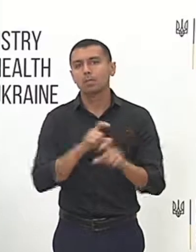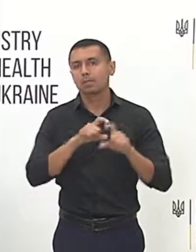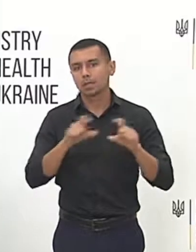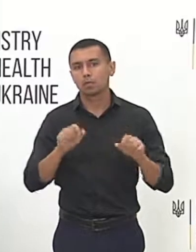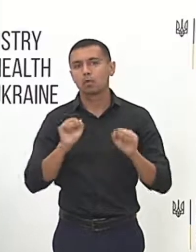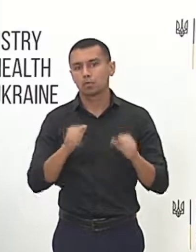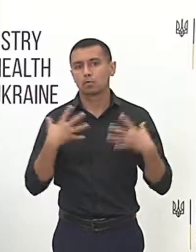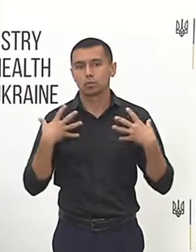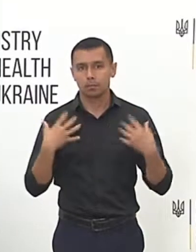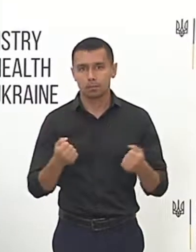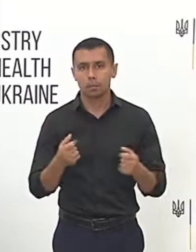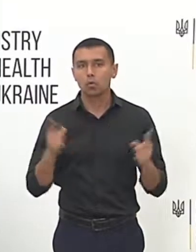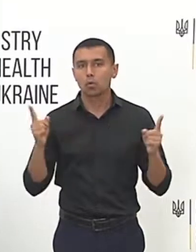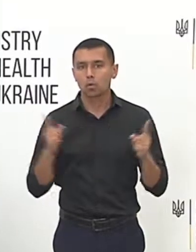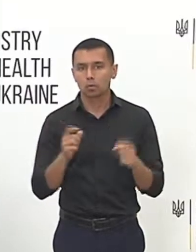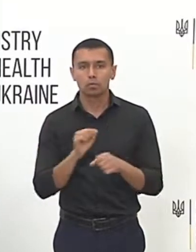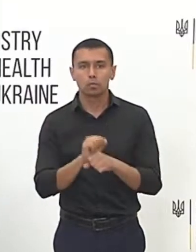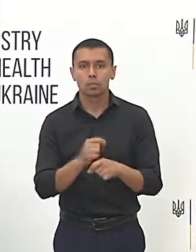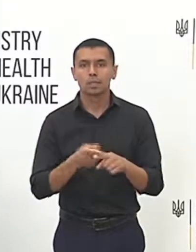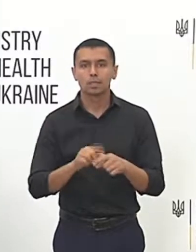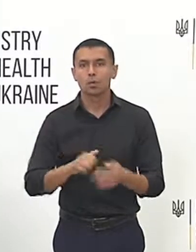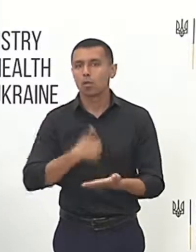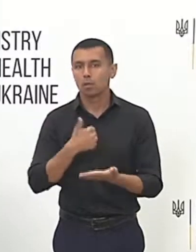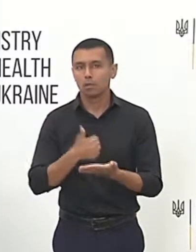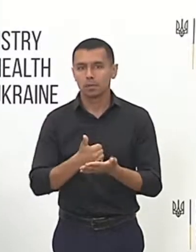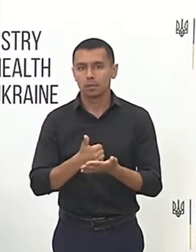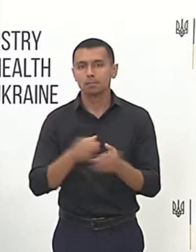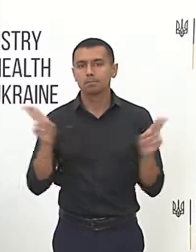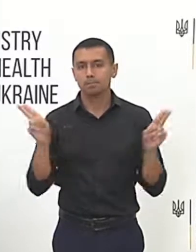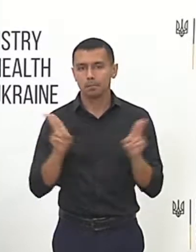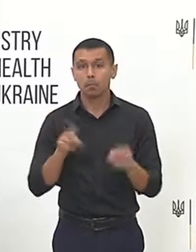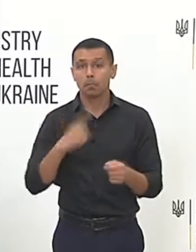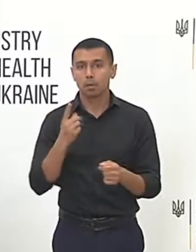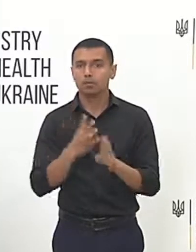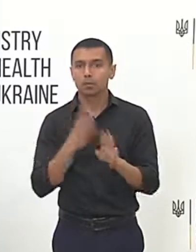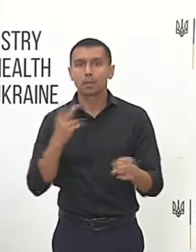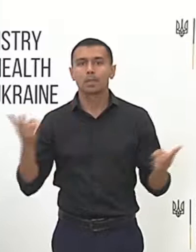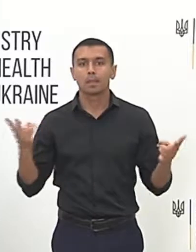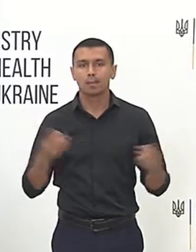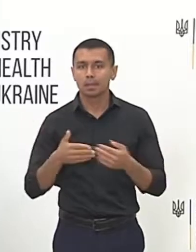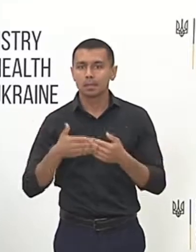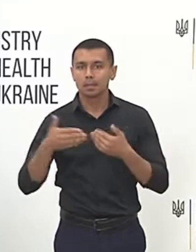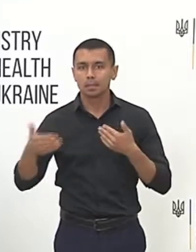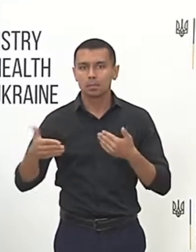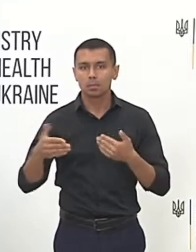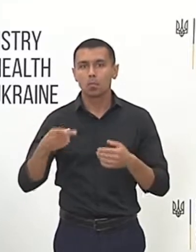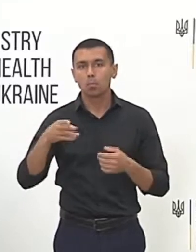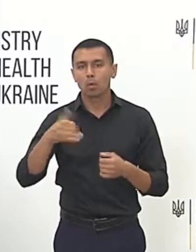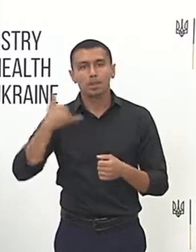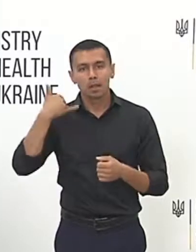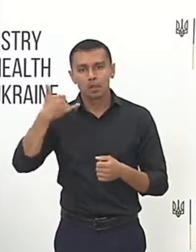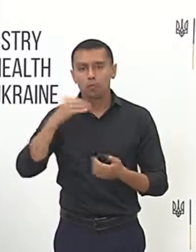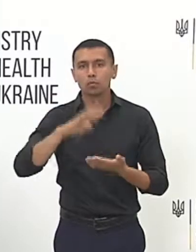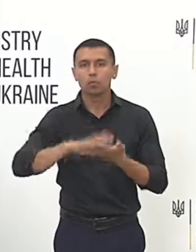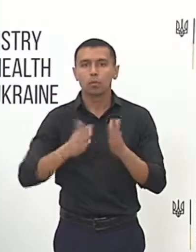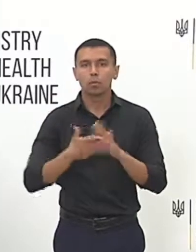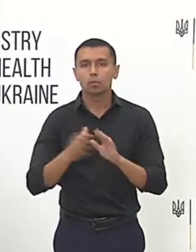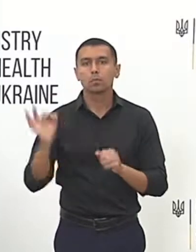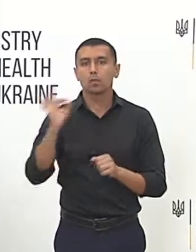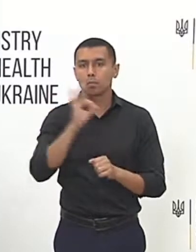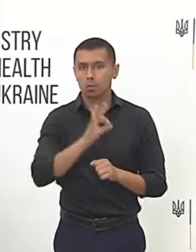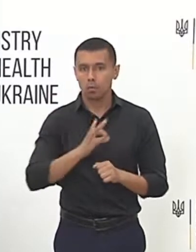здоров'я. Коротко зупинюсь на цих основних постулатах. По-перше, треба дистанційно по телефону домовитись